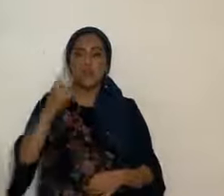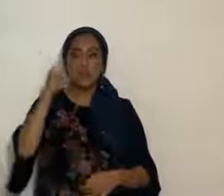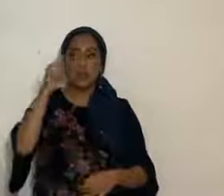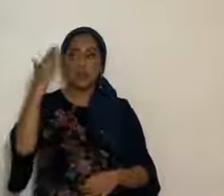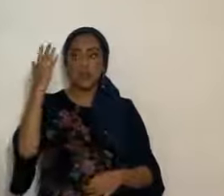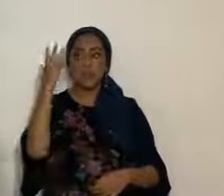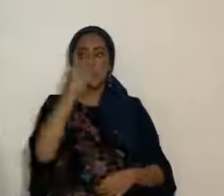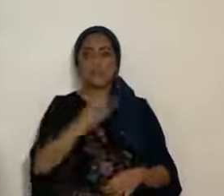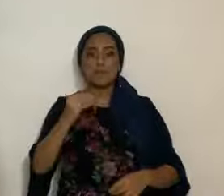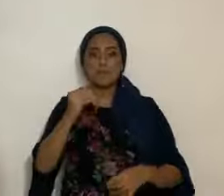y perfecto,